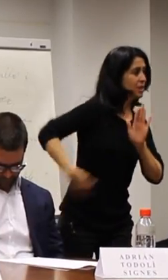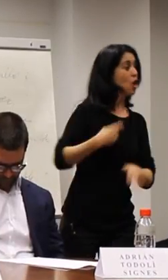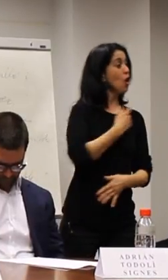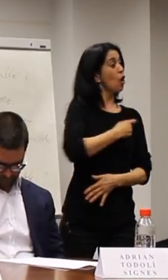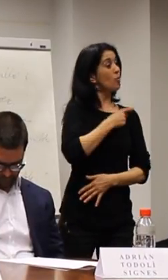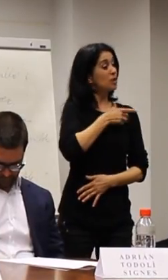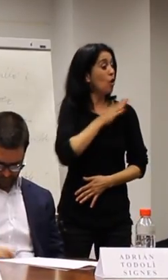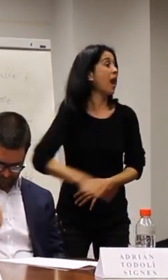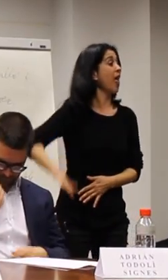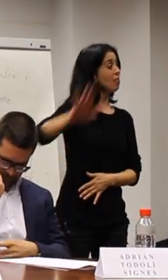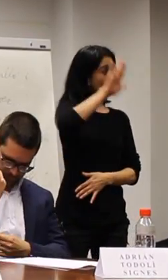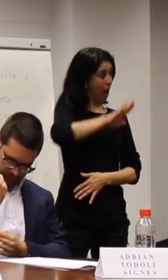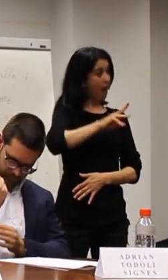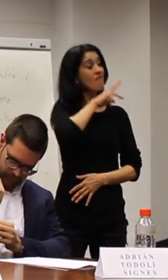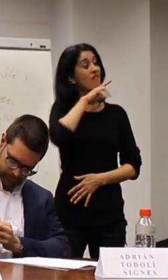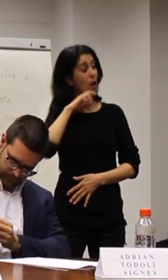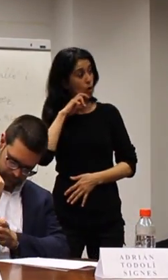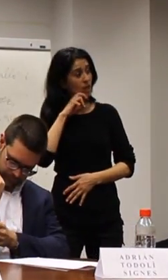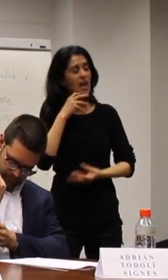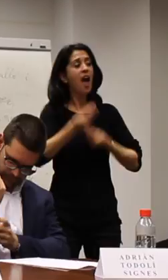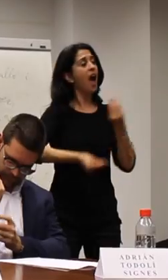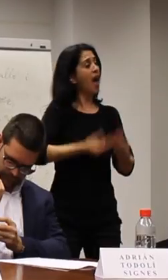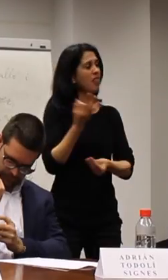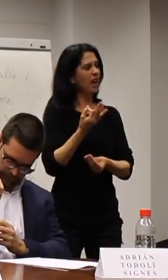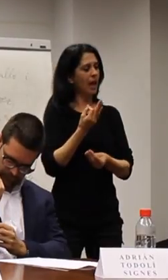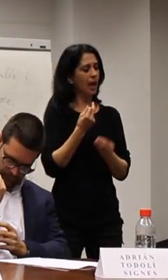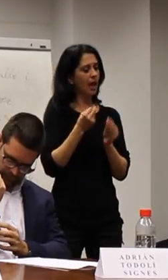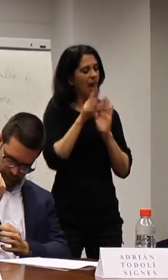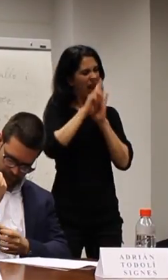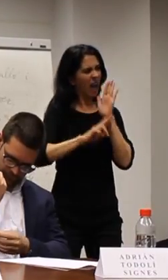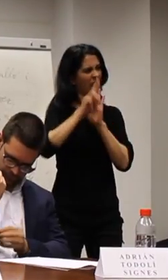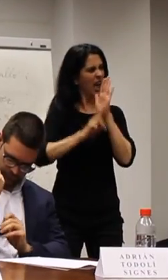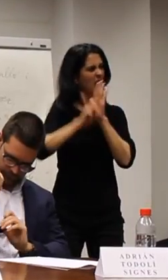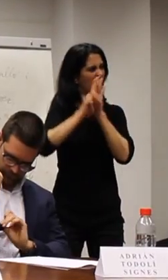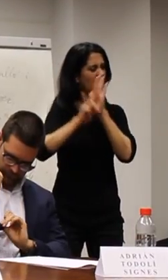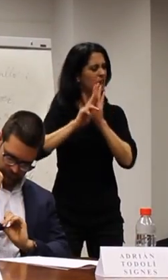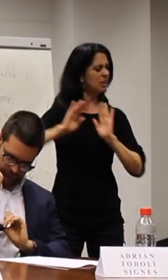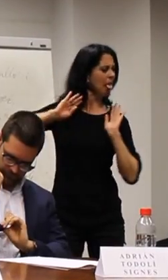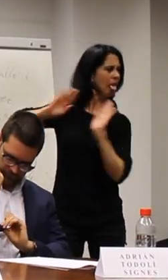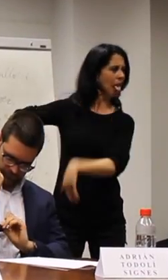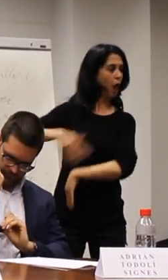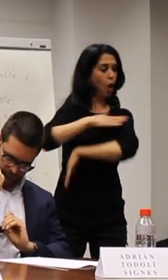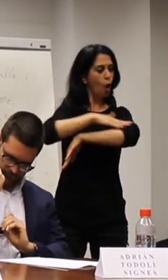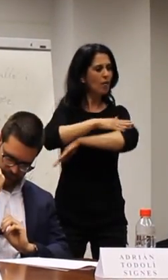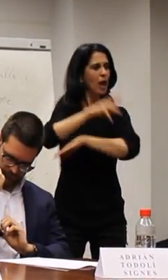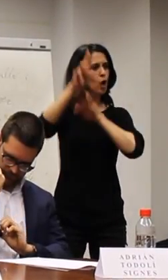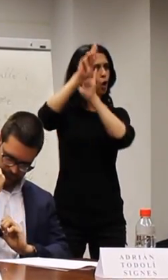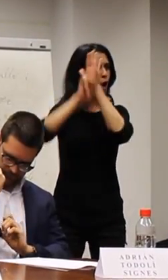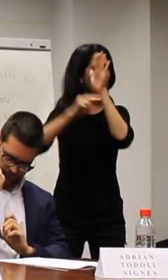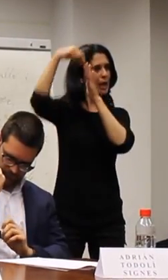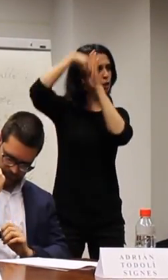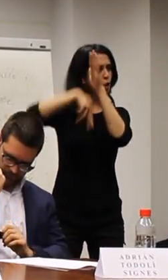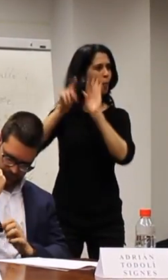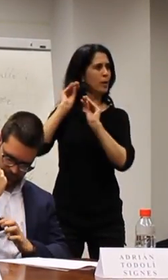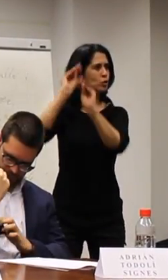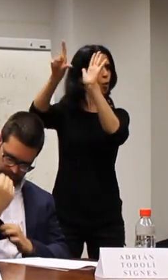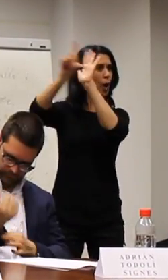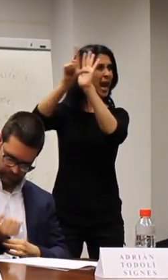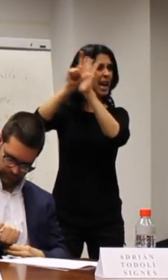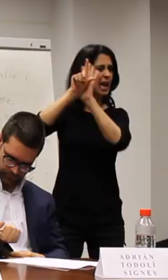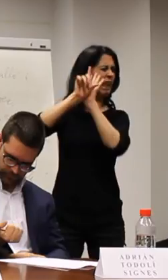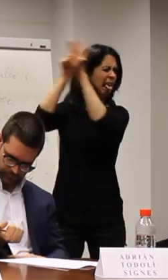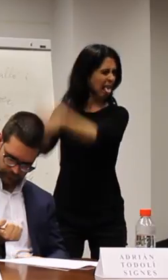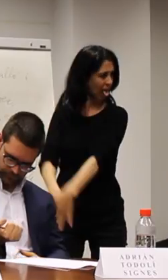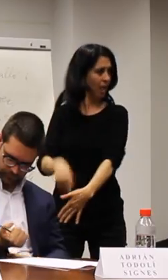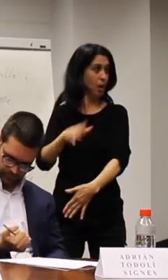que hace es facilitar el movimiento de quitarse las trabas estatales y acabar con el Estado. Y la Unión Europea también acabará con el Estado. Con